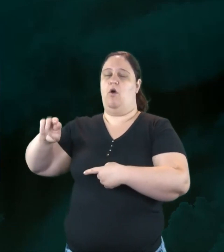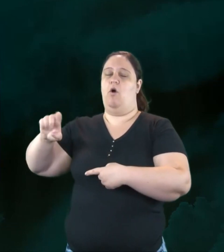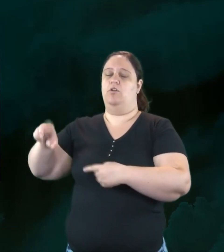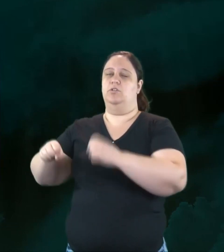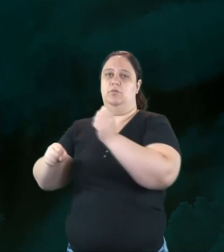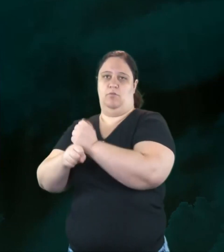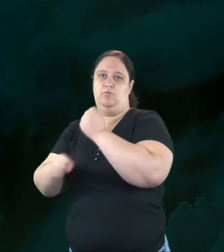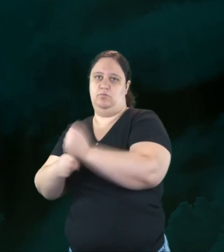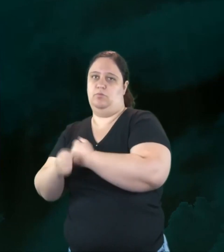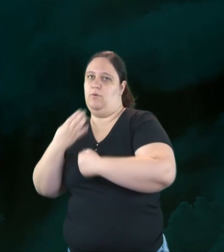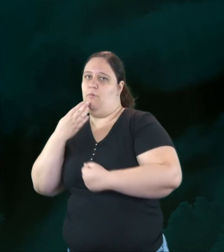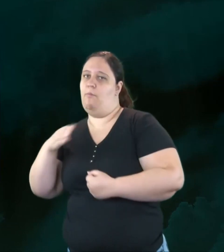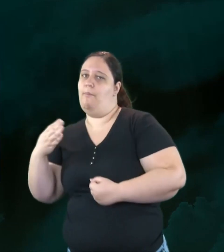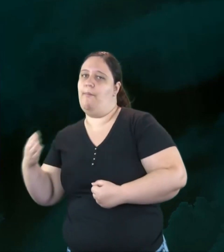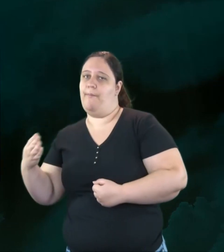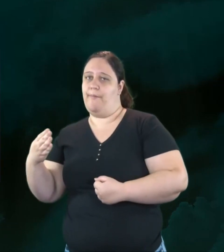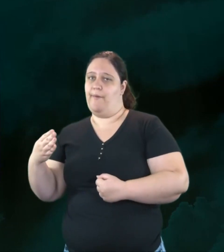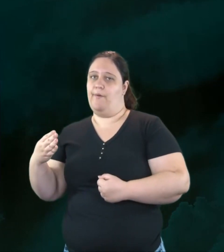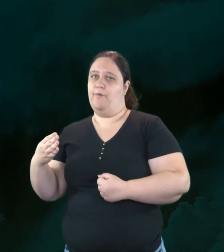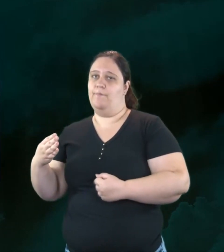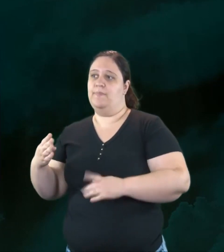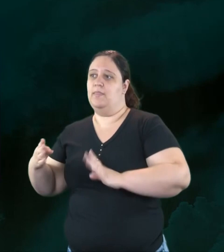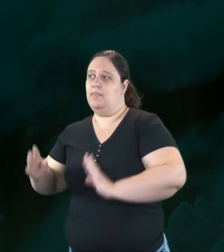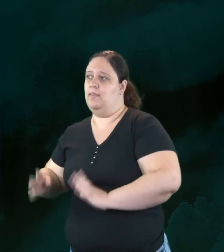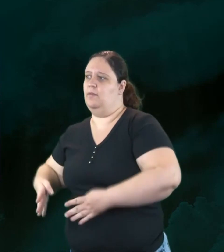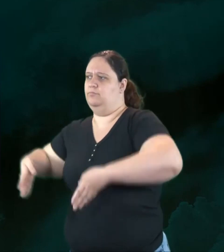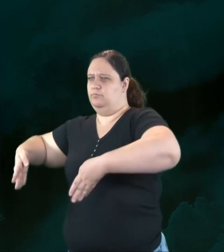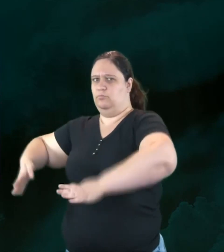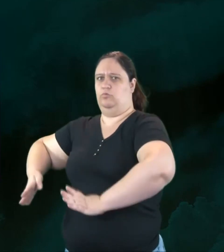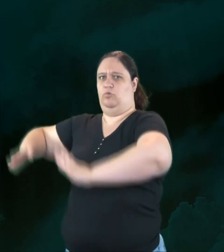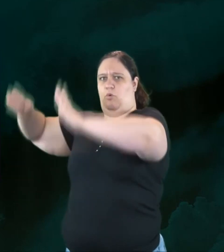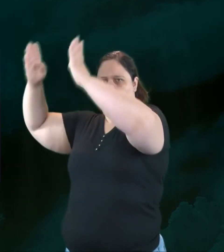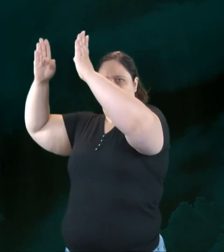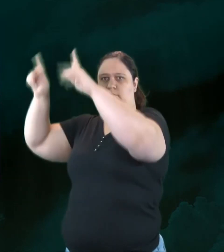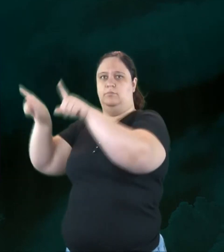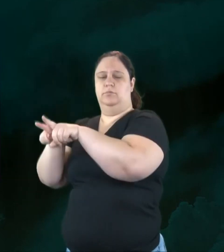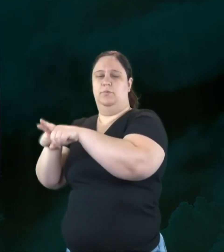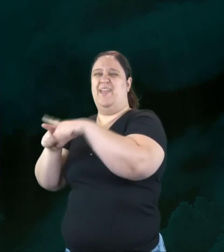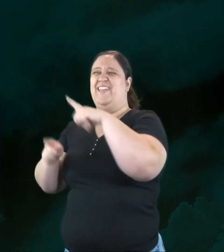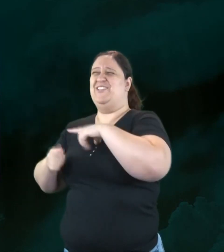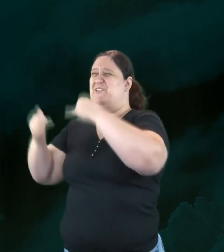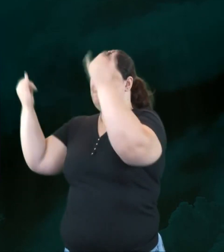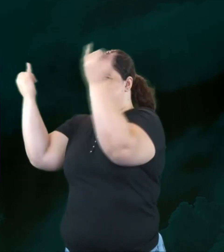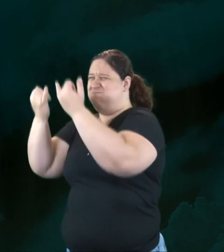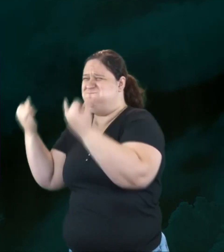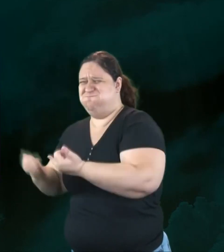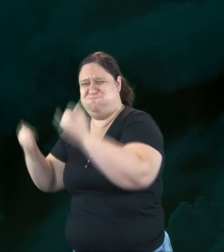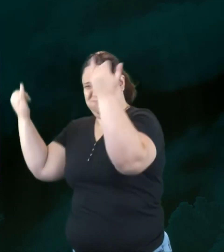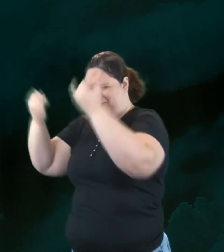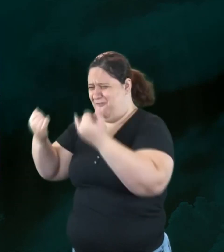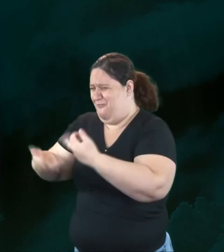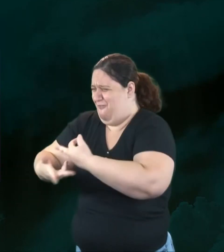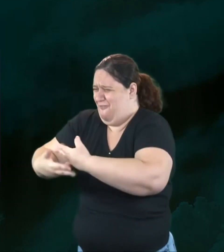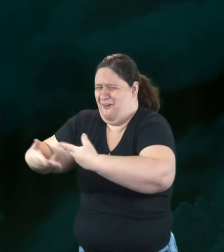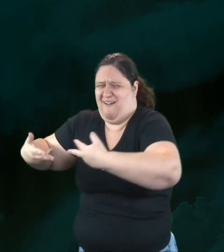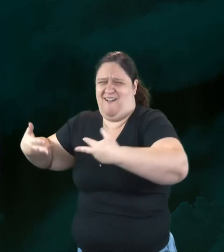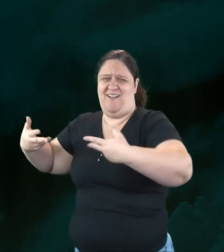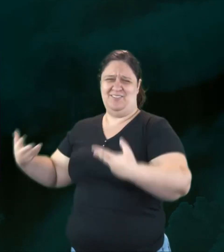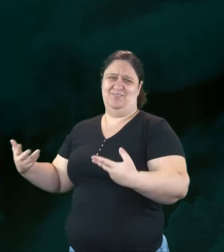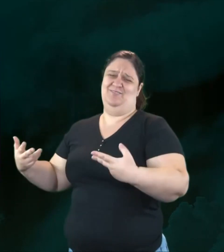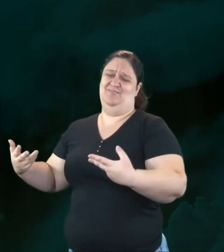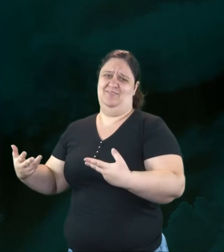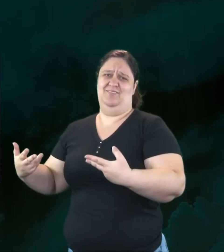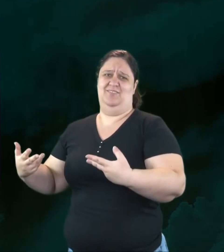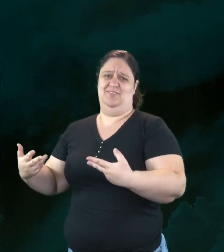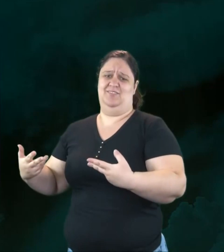de Babel, estavam os restos de muita idolatria, muitos ídolos, já naquele